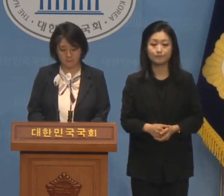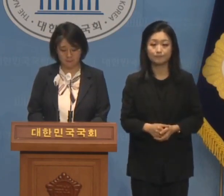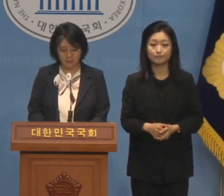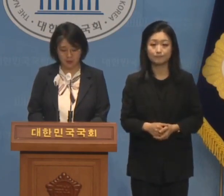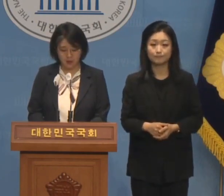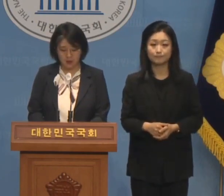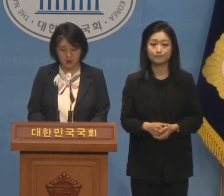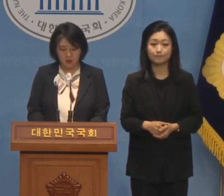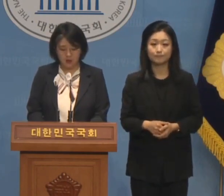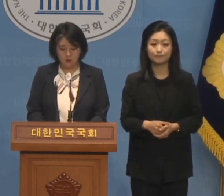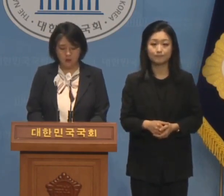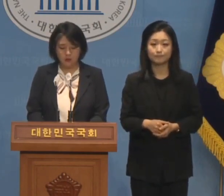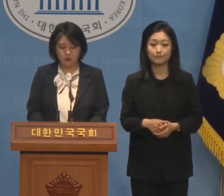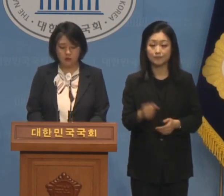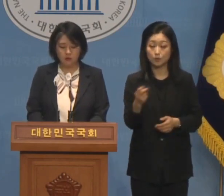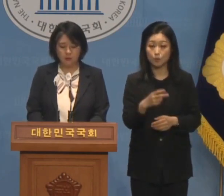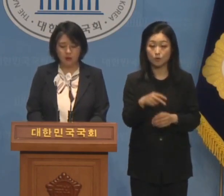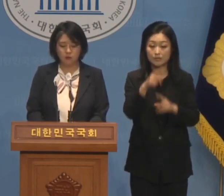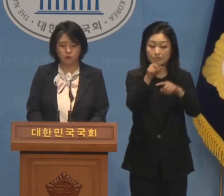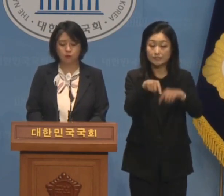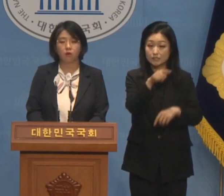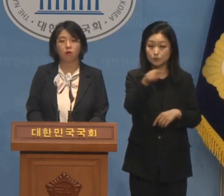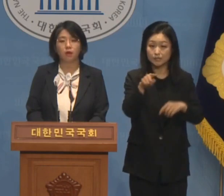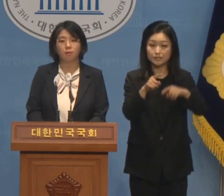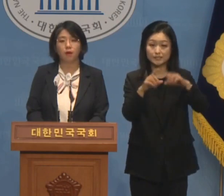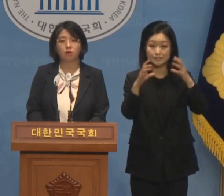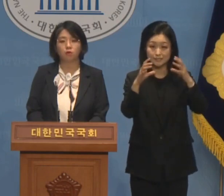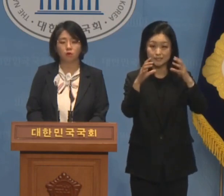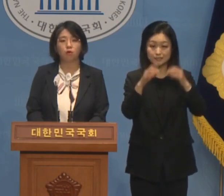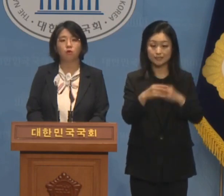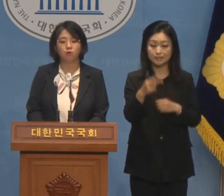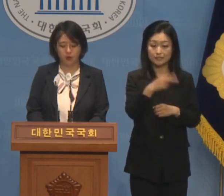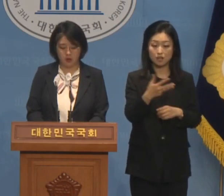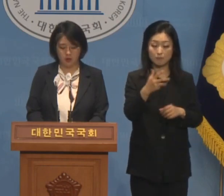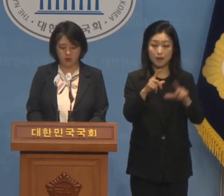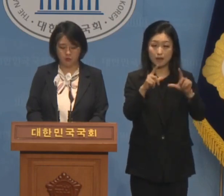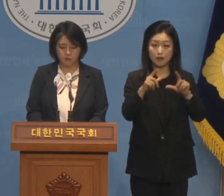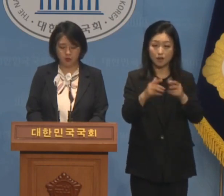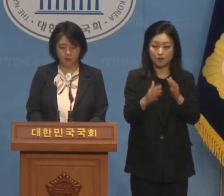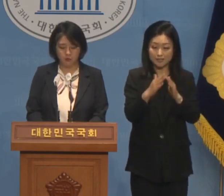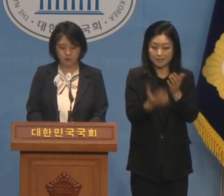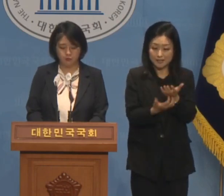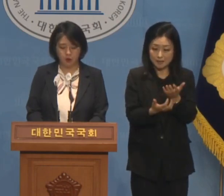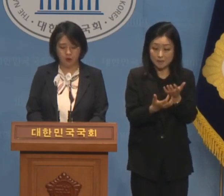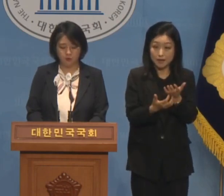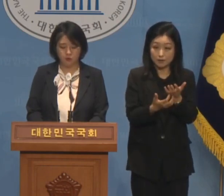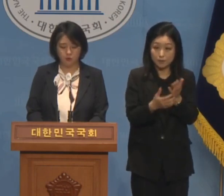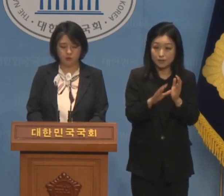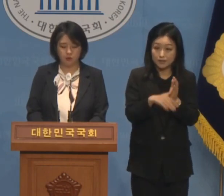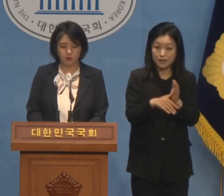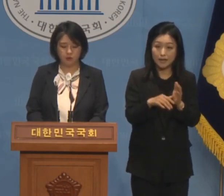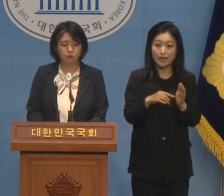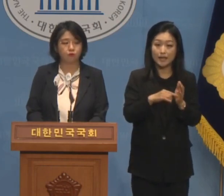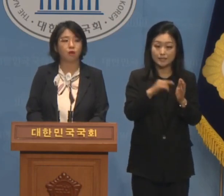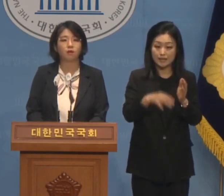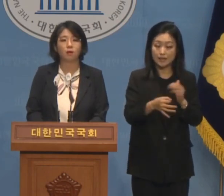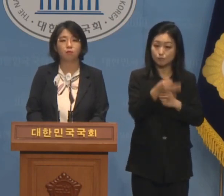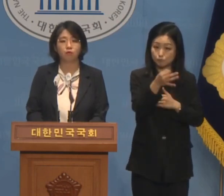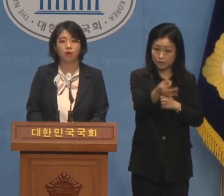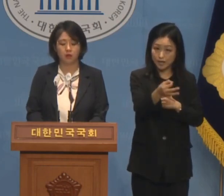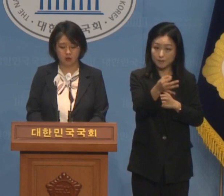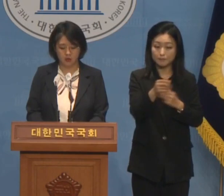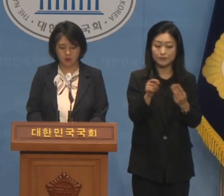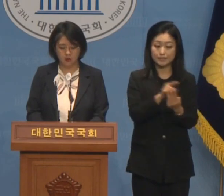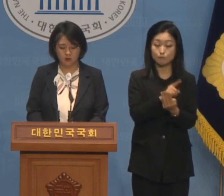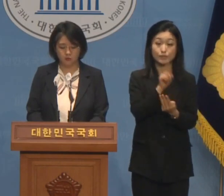있습니다. 스위스는 2008년부터 난방용 연료에 탄소 부담금을 부과하고 그 세수 중에